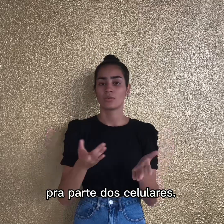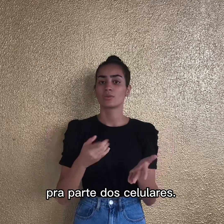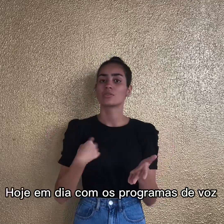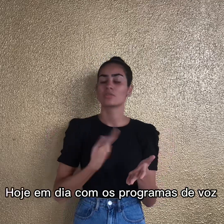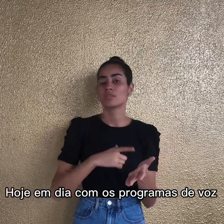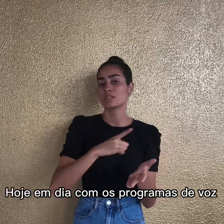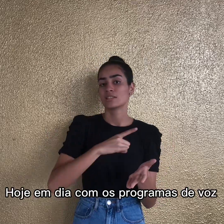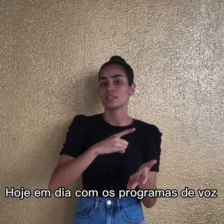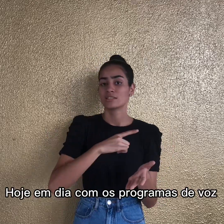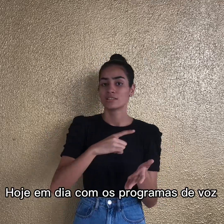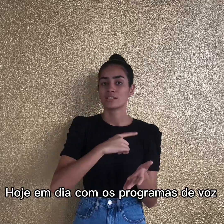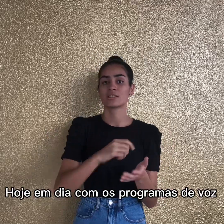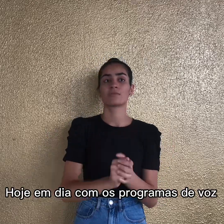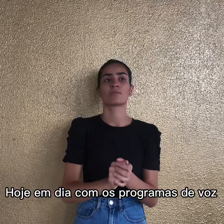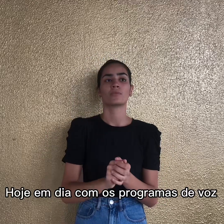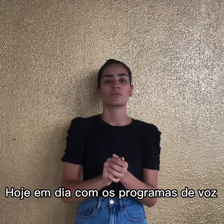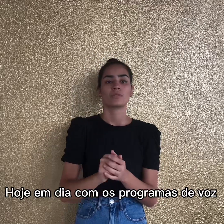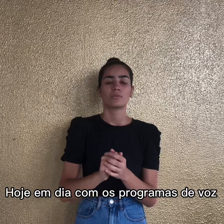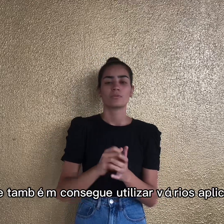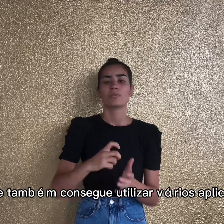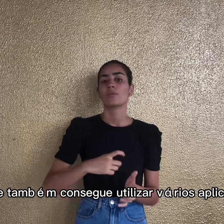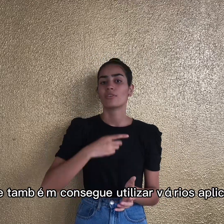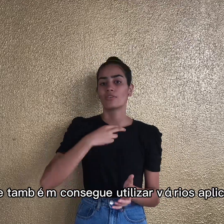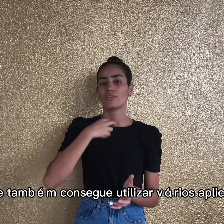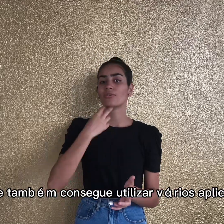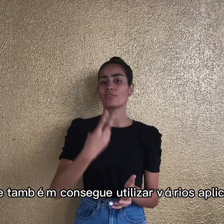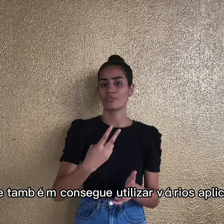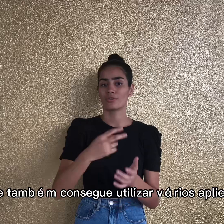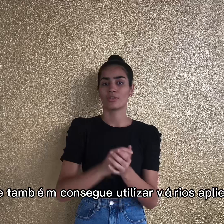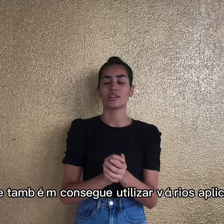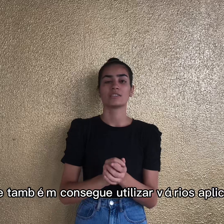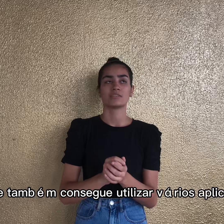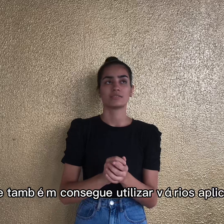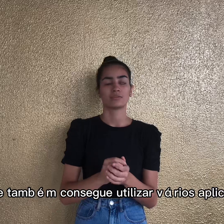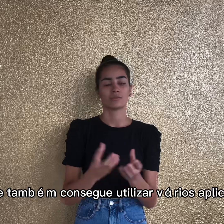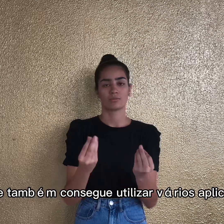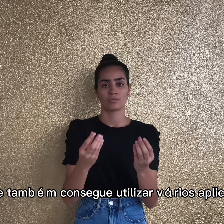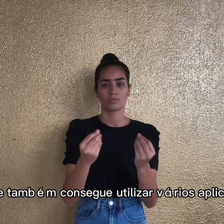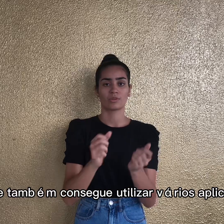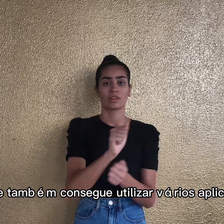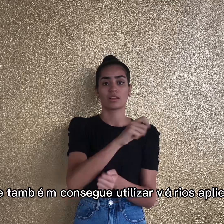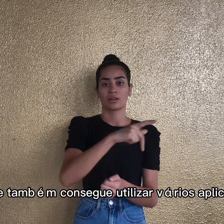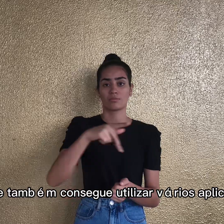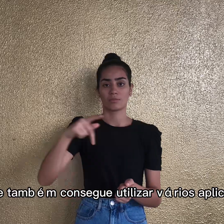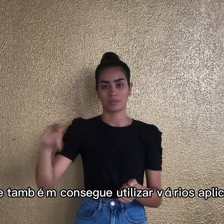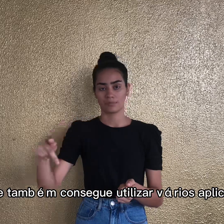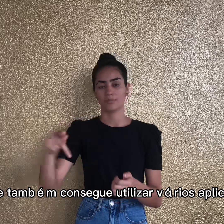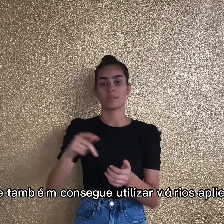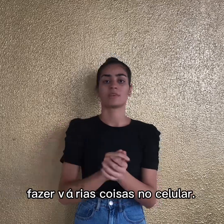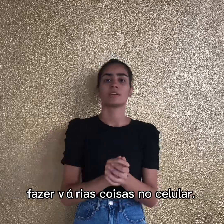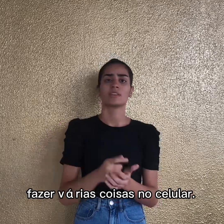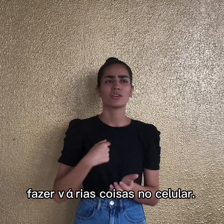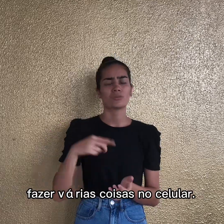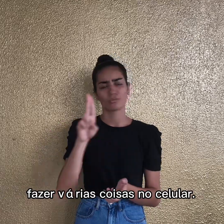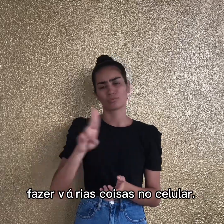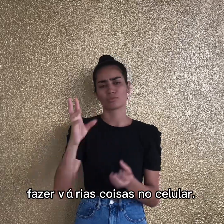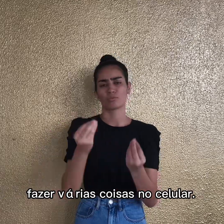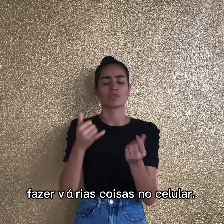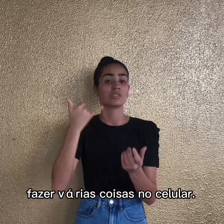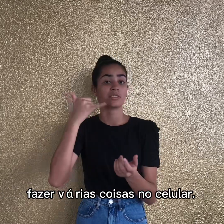celulares, Hoje em dia, com os programas de voz, a gente também consegue utilizar vários aplicativos, fazer várias coisas no